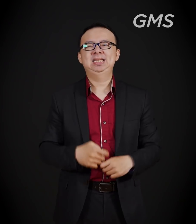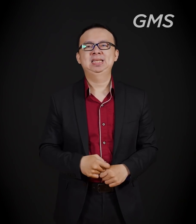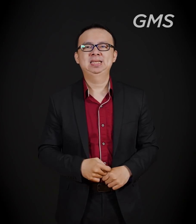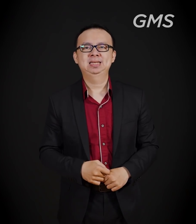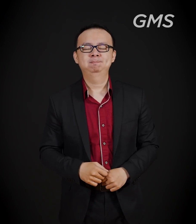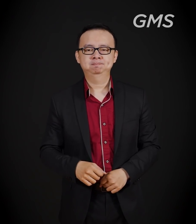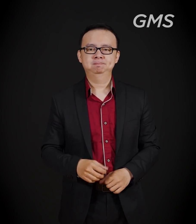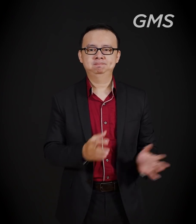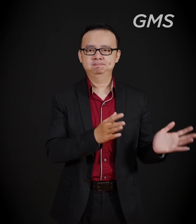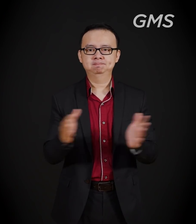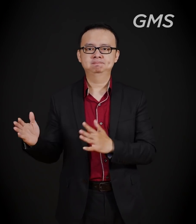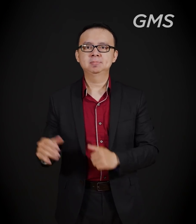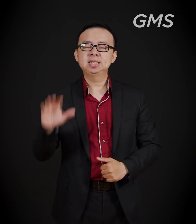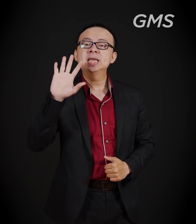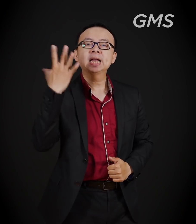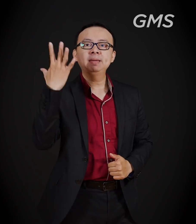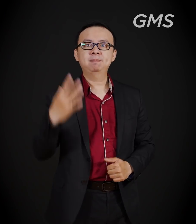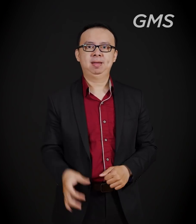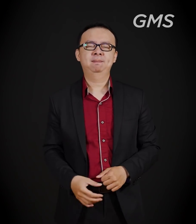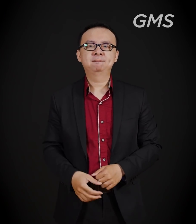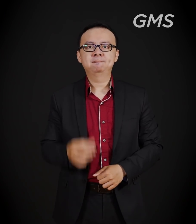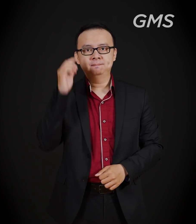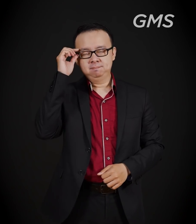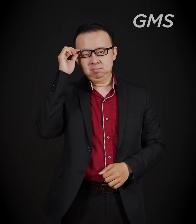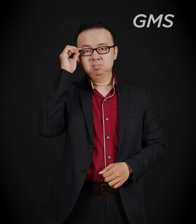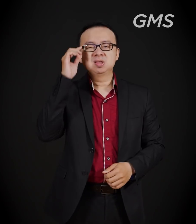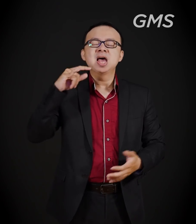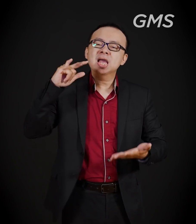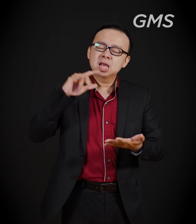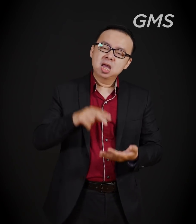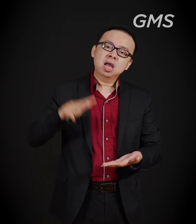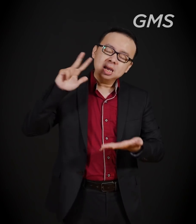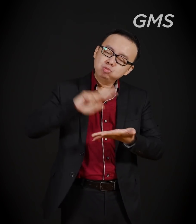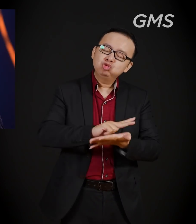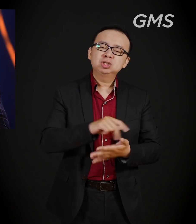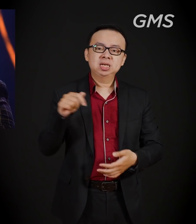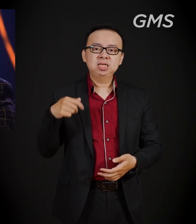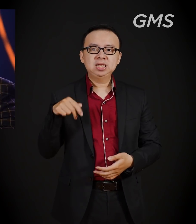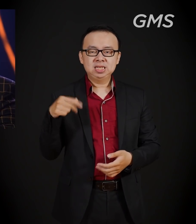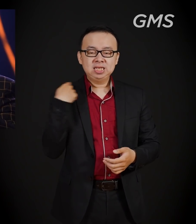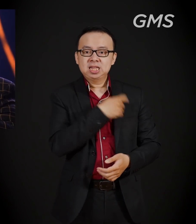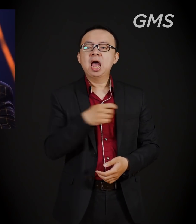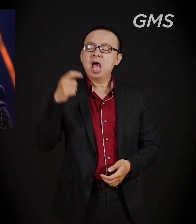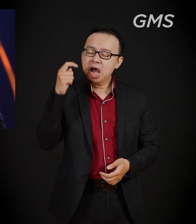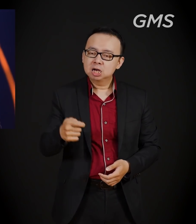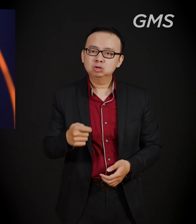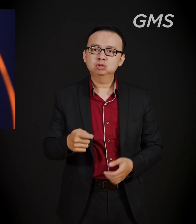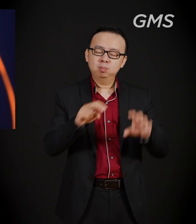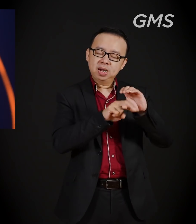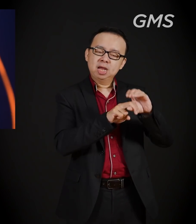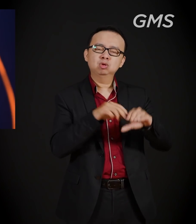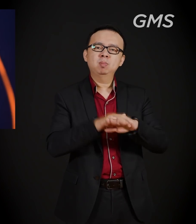Selanjutnya yang kelima. Keputusan. Keputusan kita harus selalu tergantung pada Roh Kudus. Sehingga selalu bijaksana.